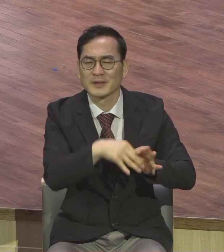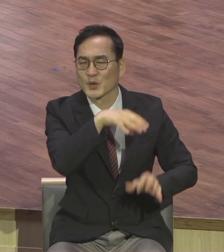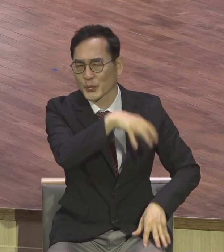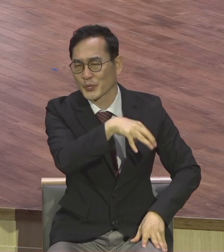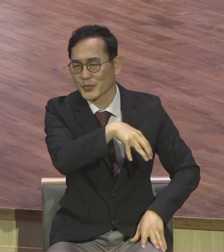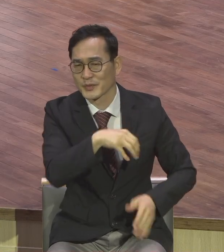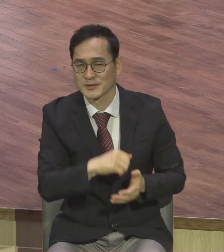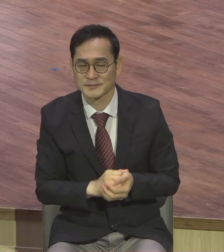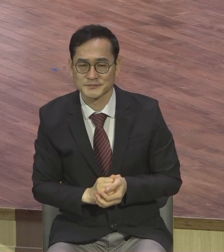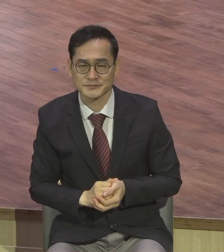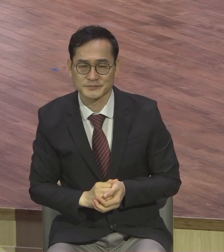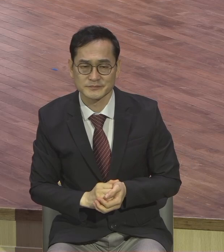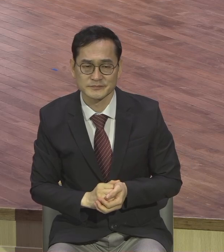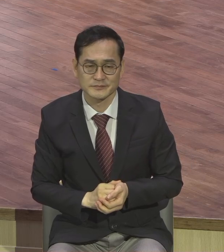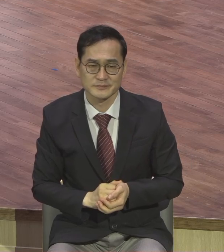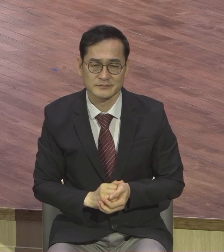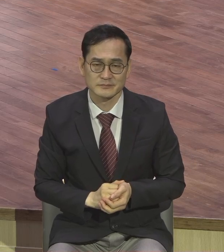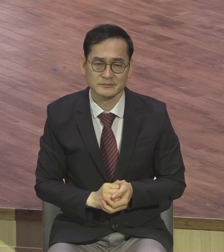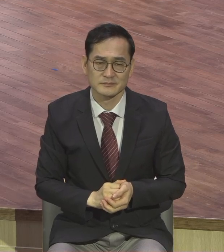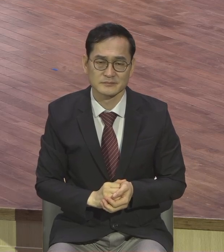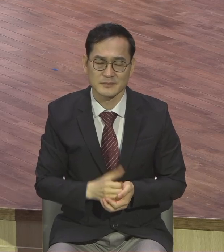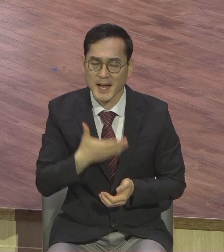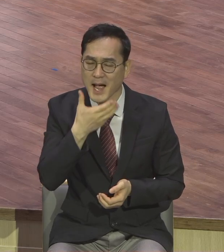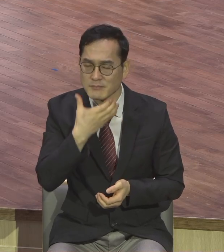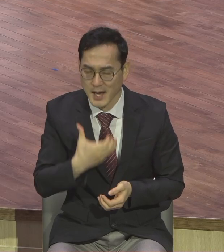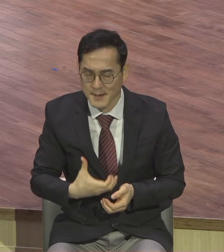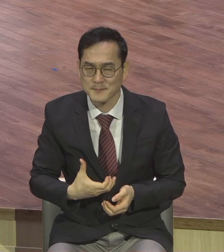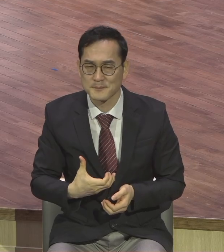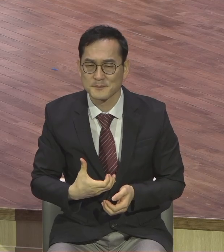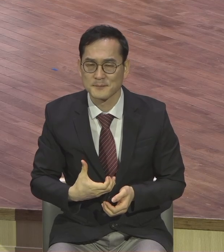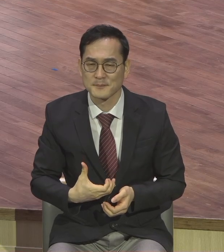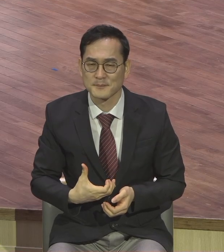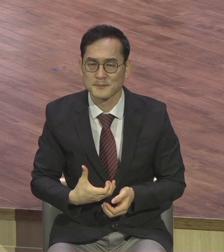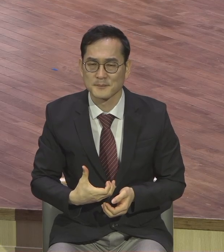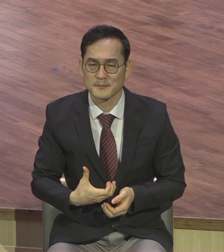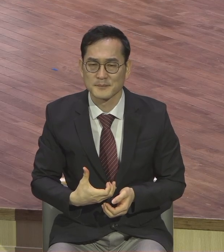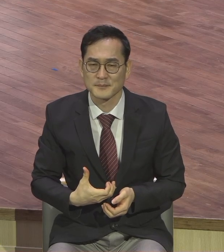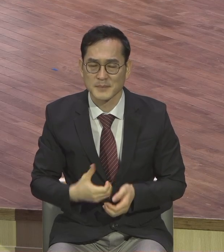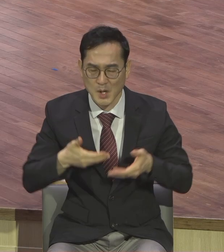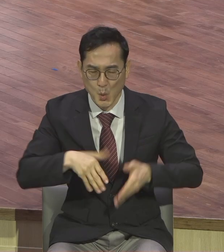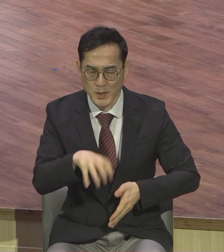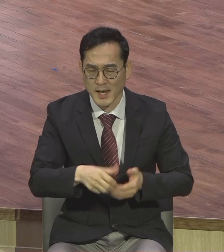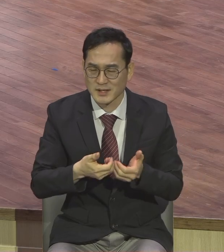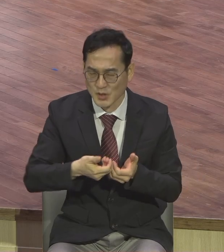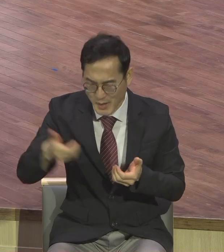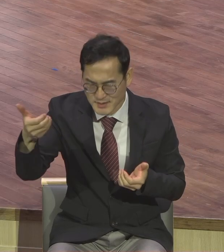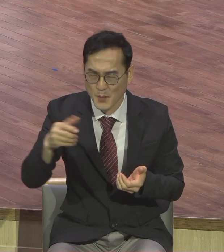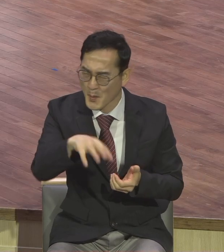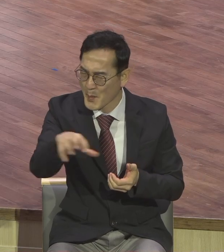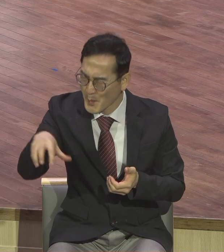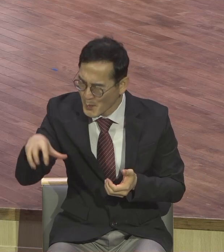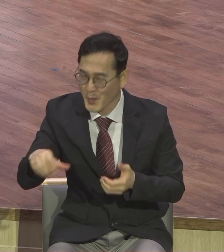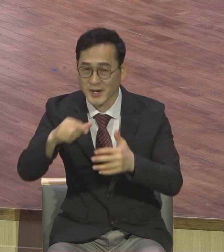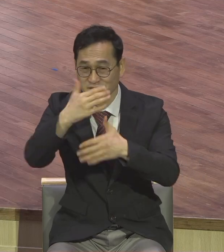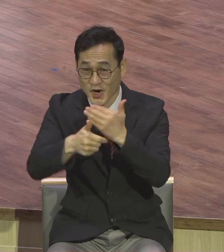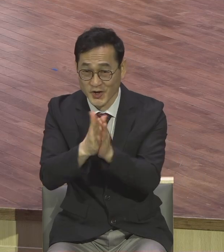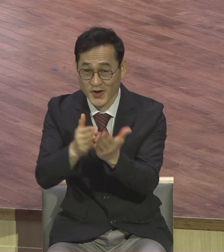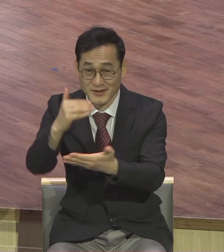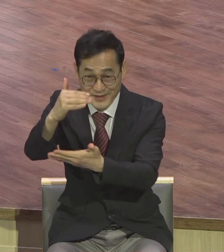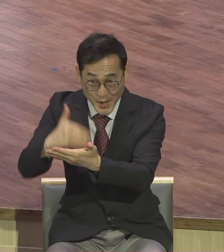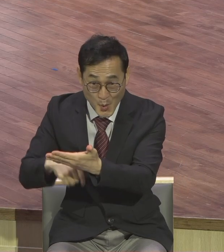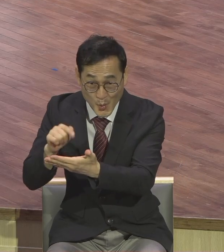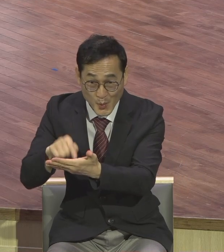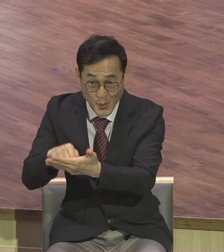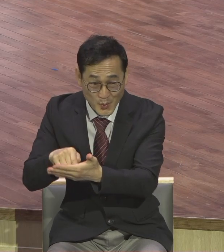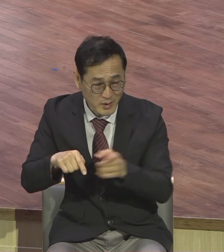뭐 모든 아브라함이 갈대아우를 떠나서 예루살렘 싹 다 그 중동에 다 있는 거예요. 성경